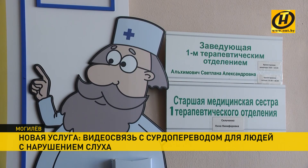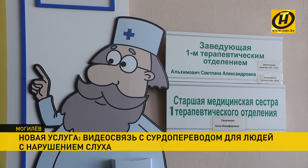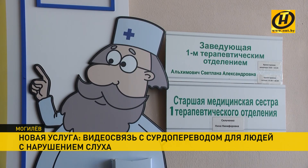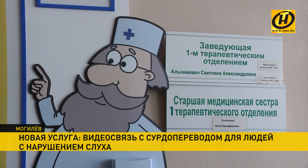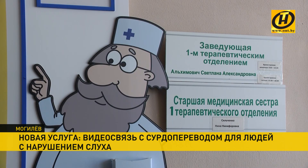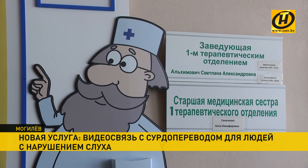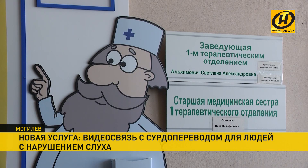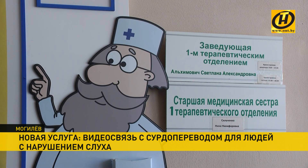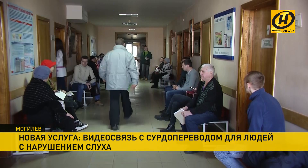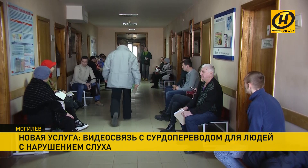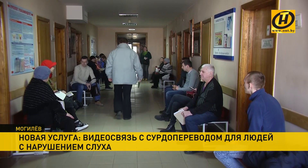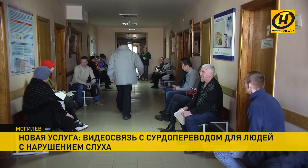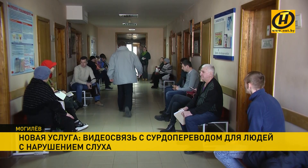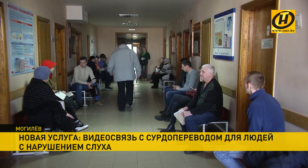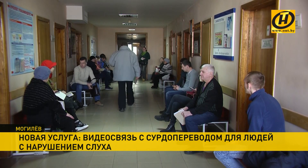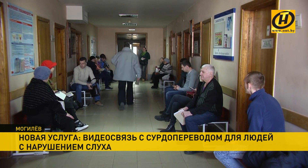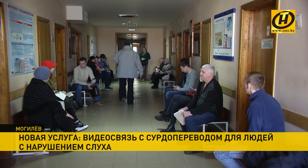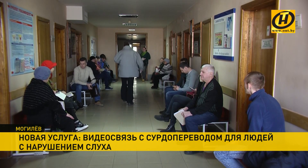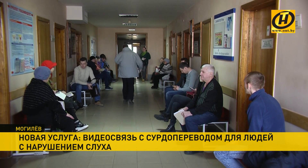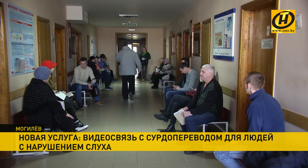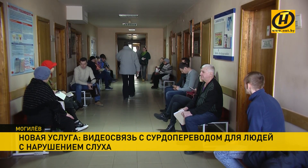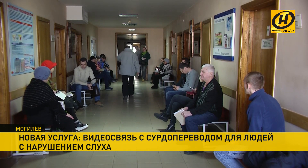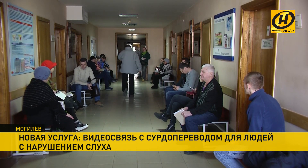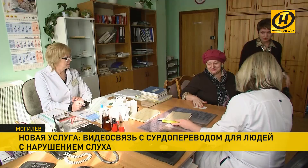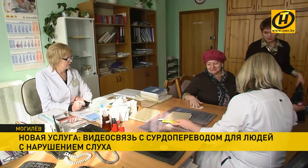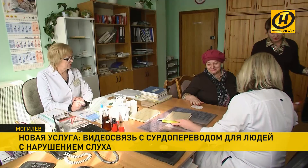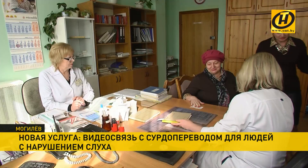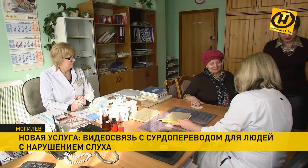только Могилеве людей с проблемами слуха больше 500. Пока в центре